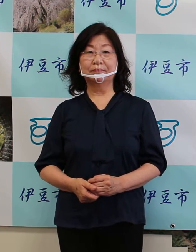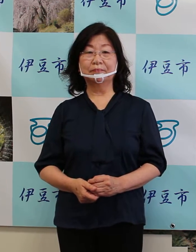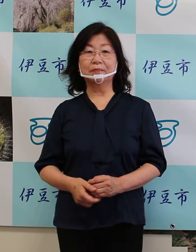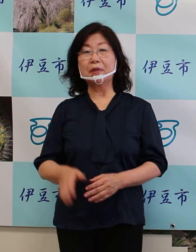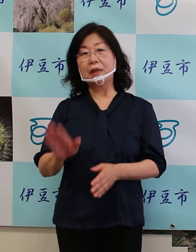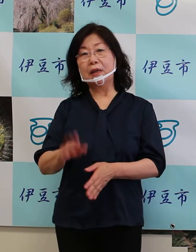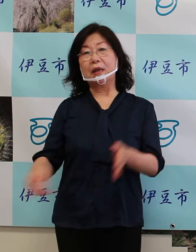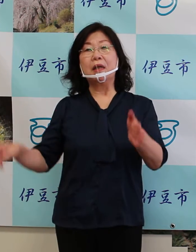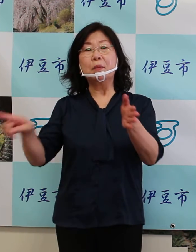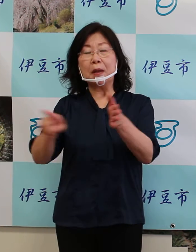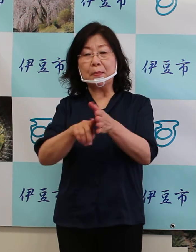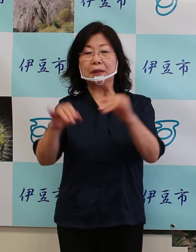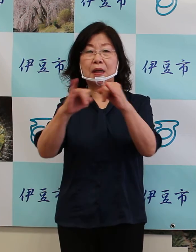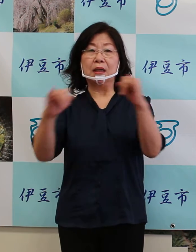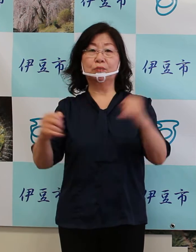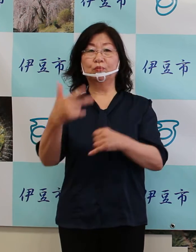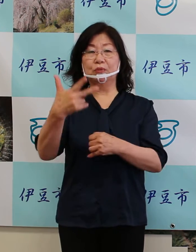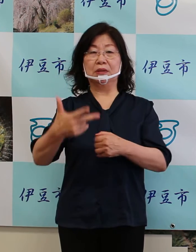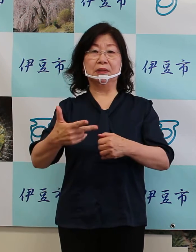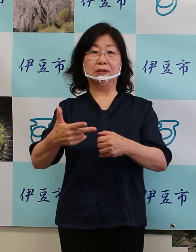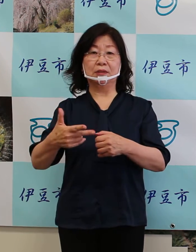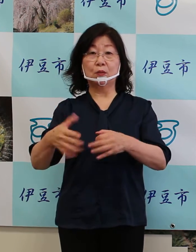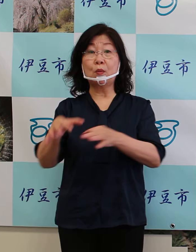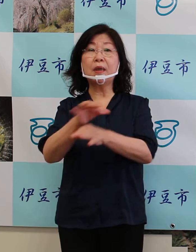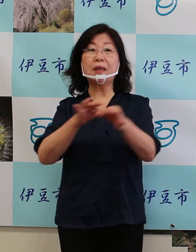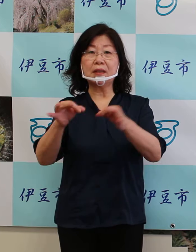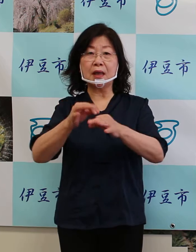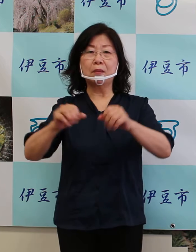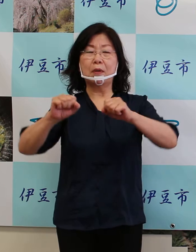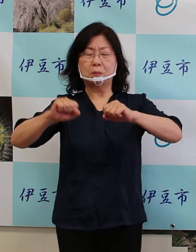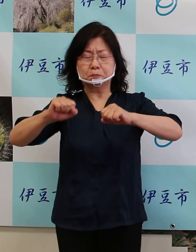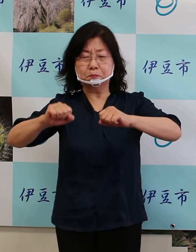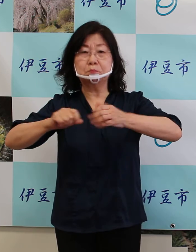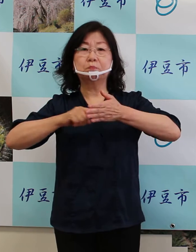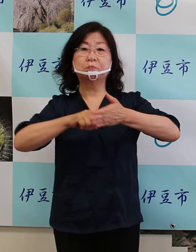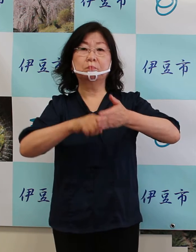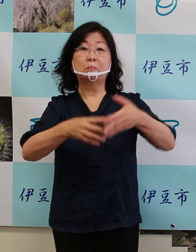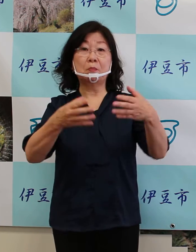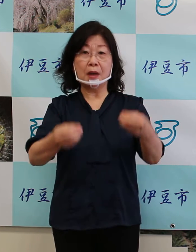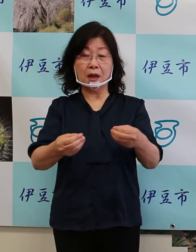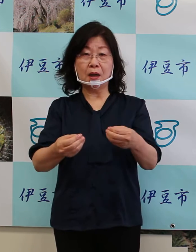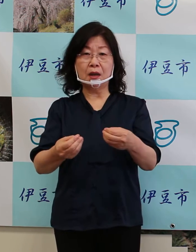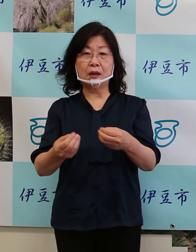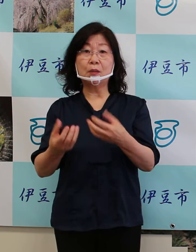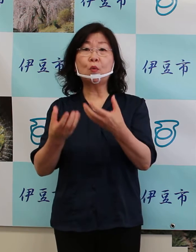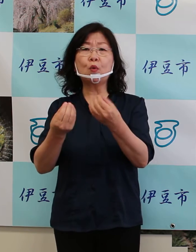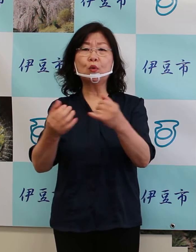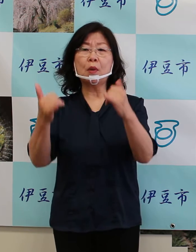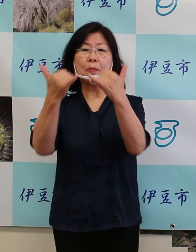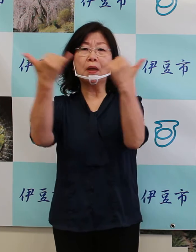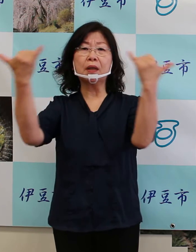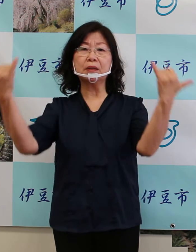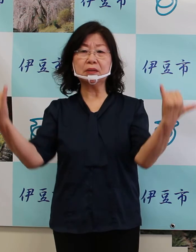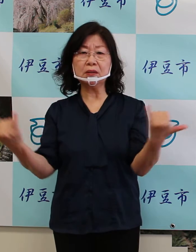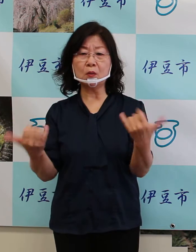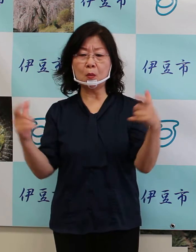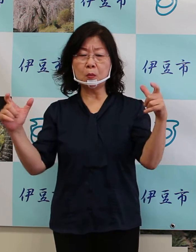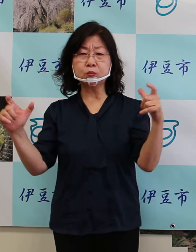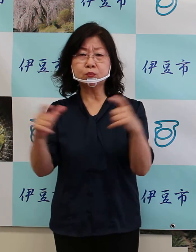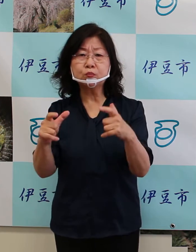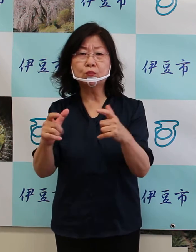これまで伊豆市の経済は頑張ってまいりましたが、このまま人口減少が進んでい